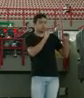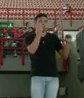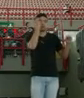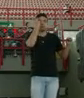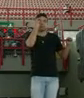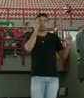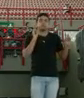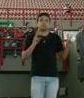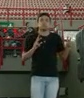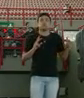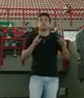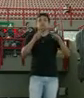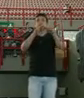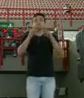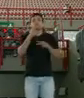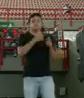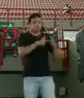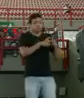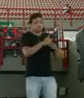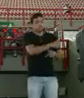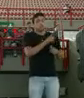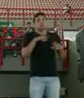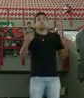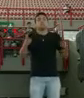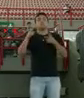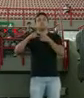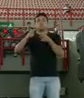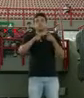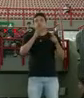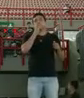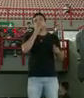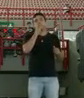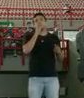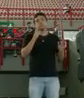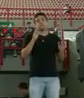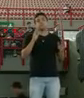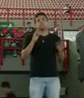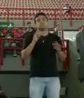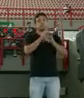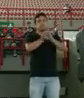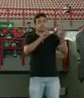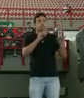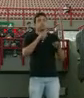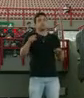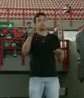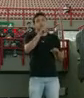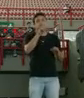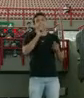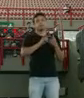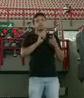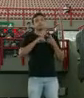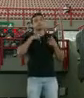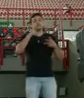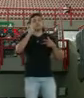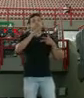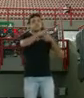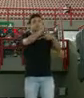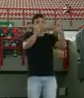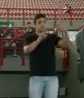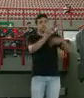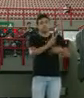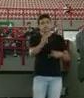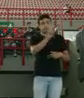Tá certo? Então aí não tem problema. Onde é que está o problema? Aí vai mais uma dica, porque isso cai muito nos vestibulares,